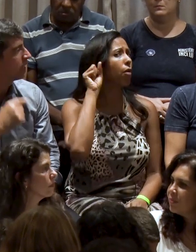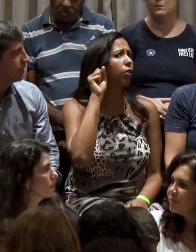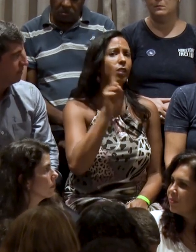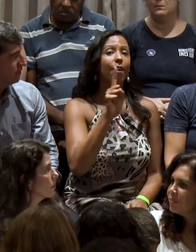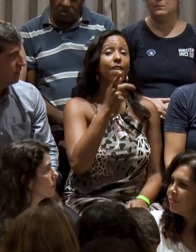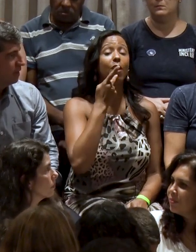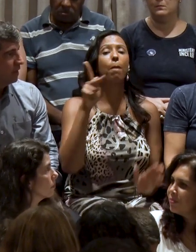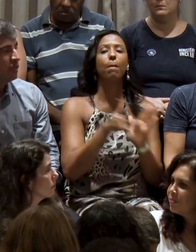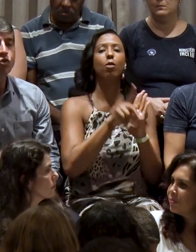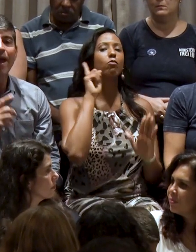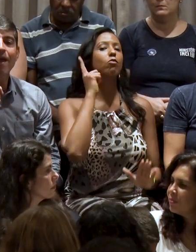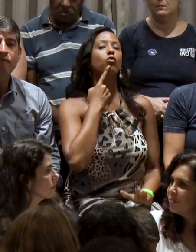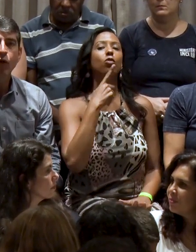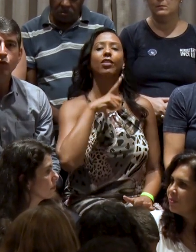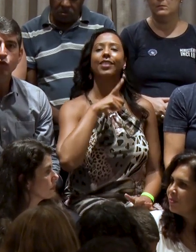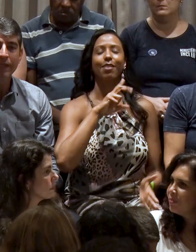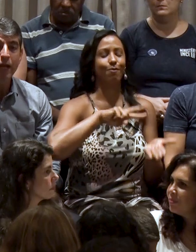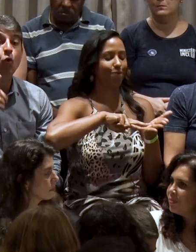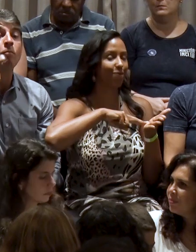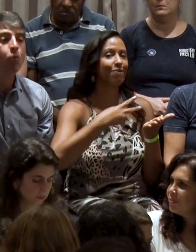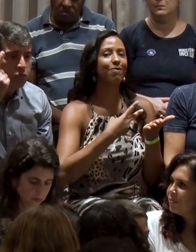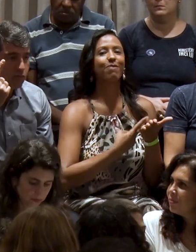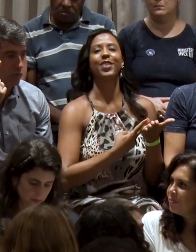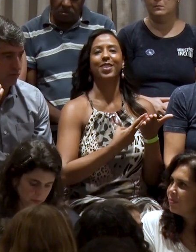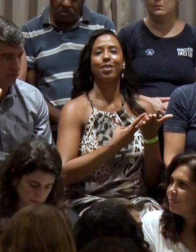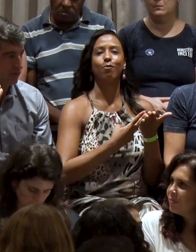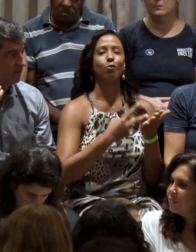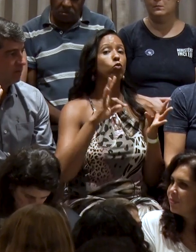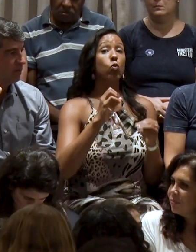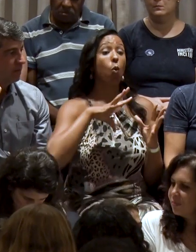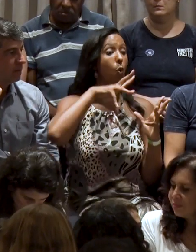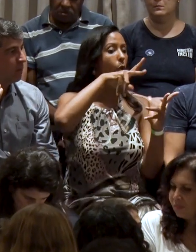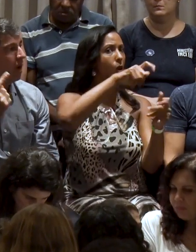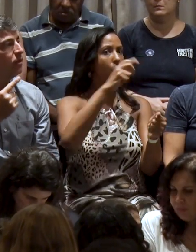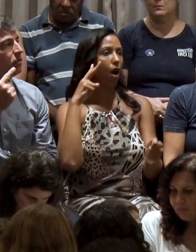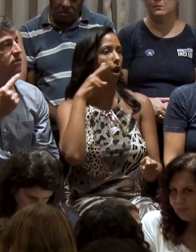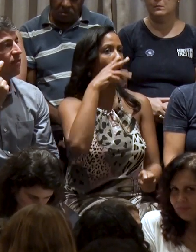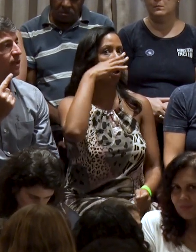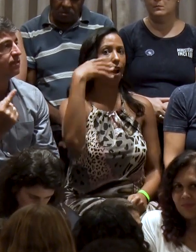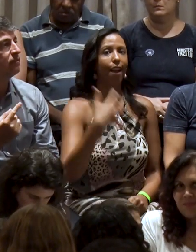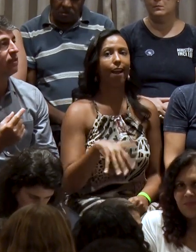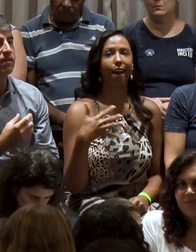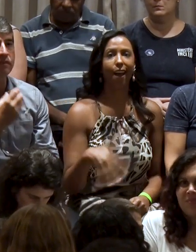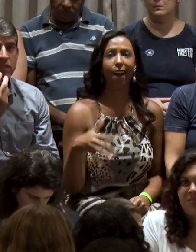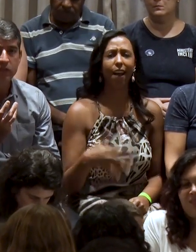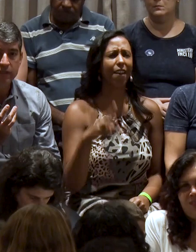simultânea. Isso é revolucionário. O mundo viu isso. Então olha o que Deus está fazendo através da vida de